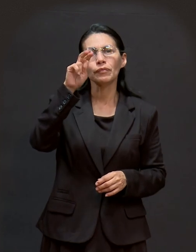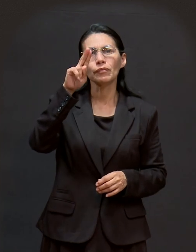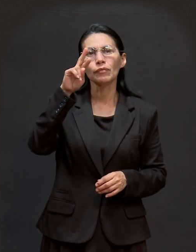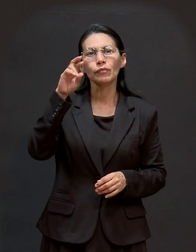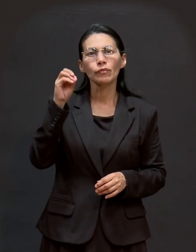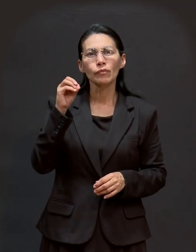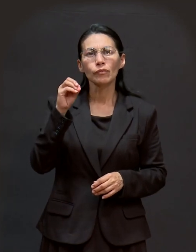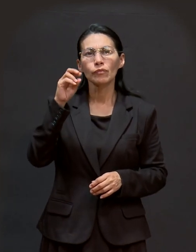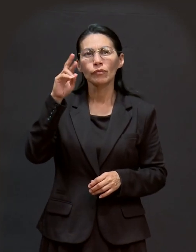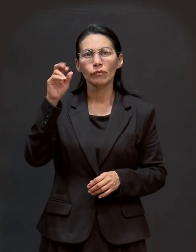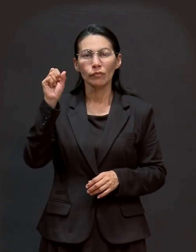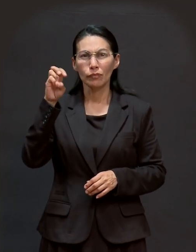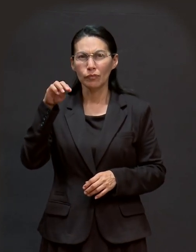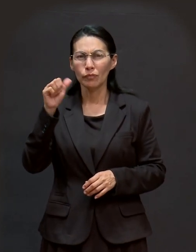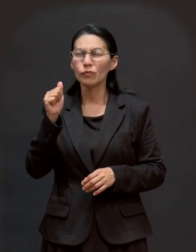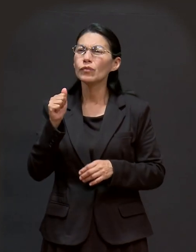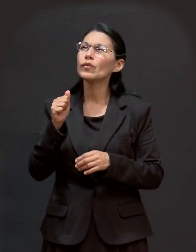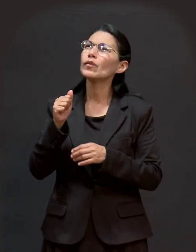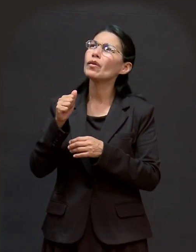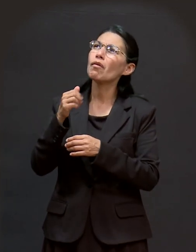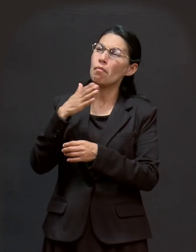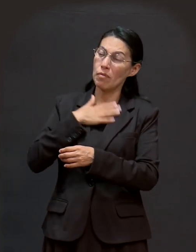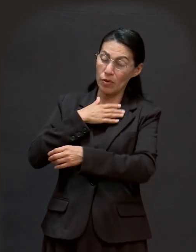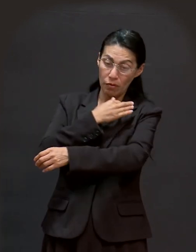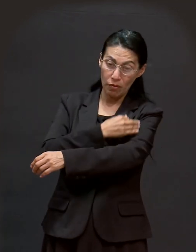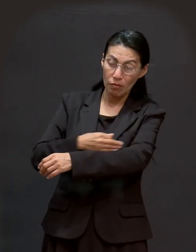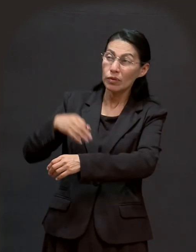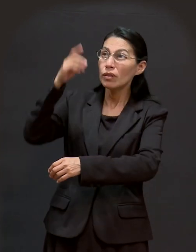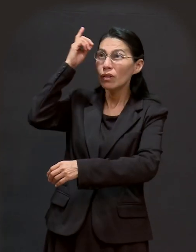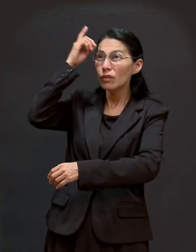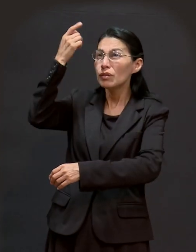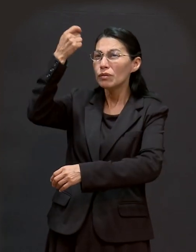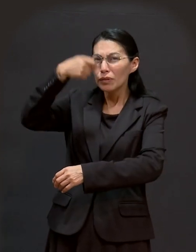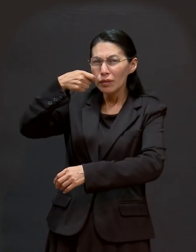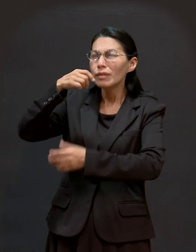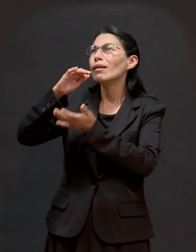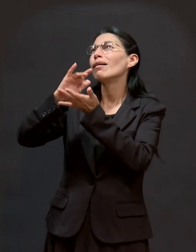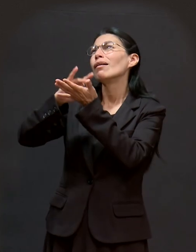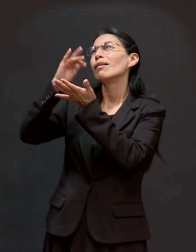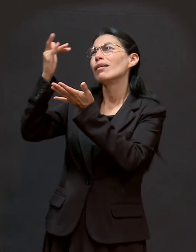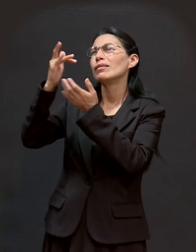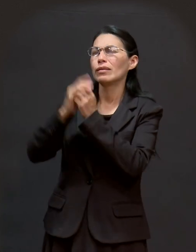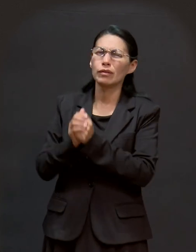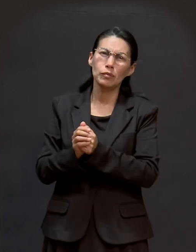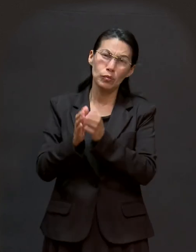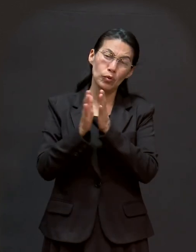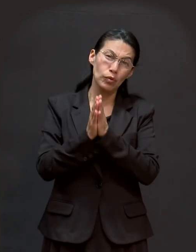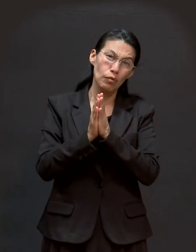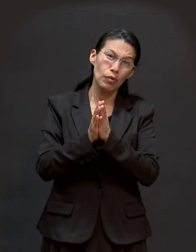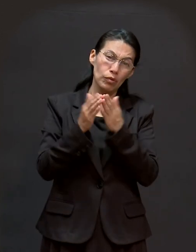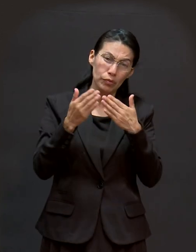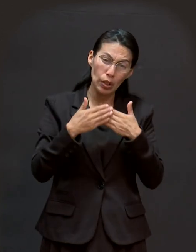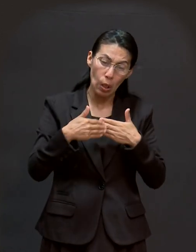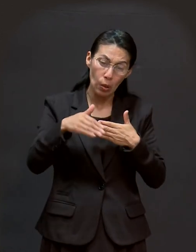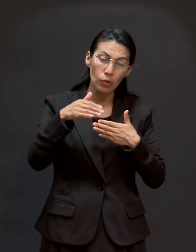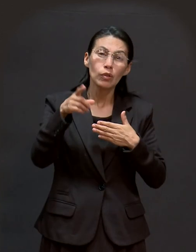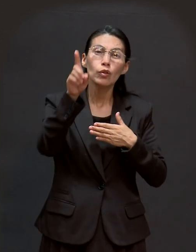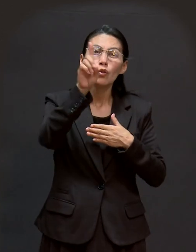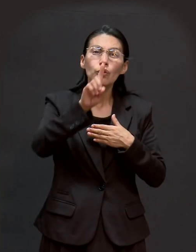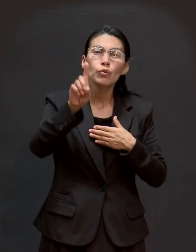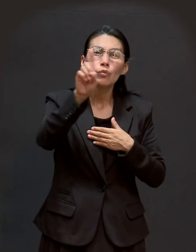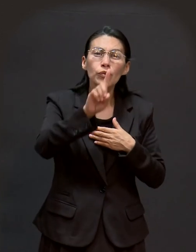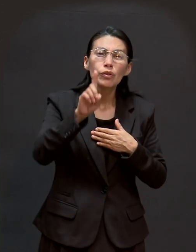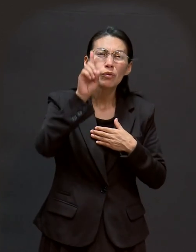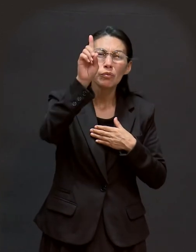agradezco a dios por las bendiciones derramadas a mi familia y que dios bendiga a mis compañeros de trabajo en las labores que